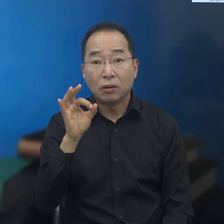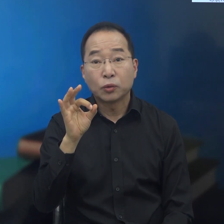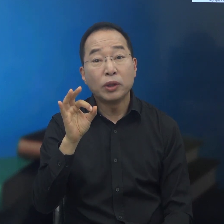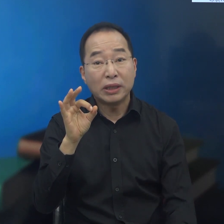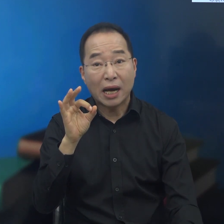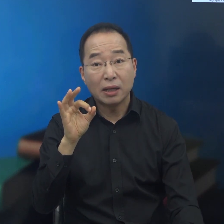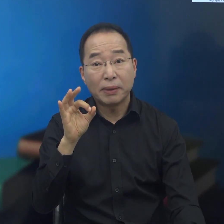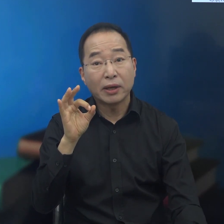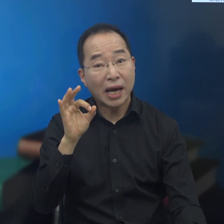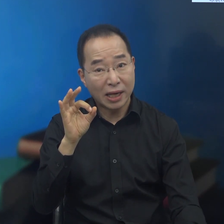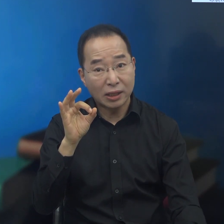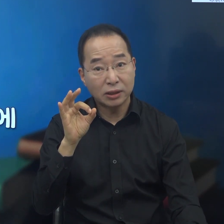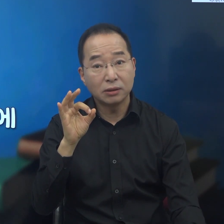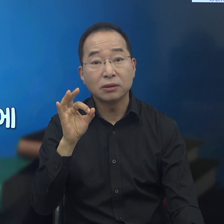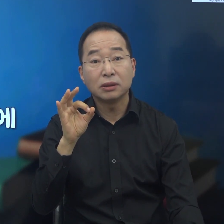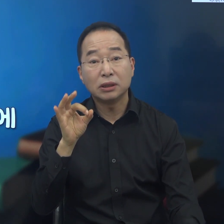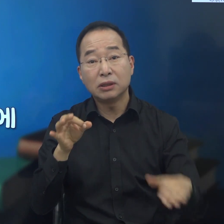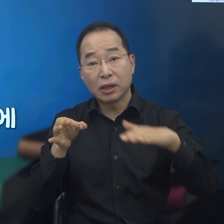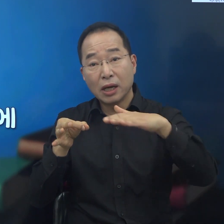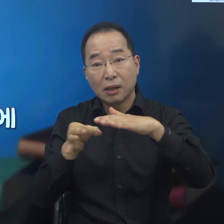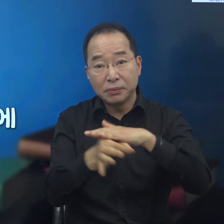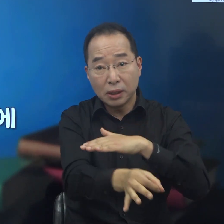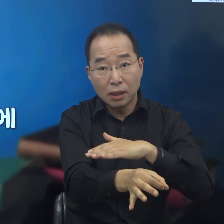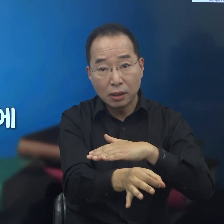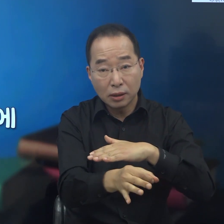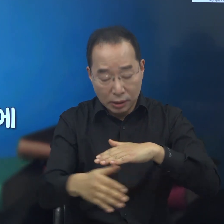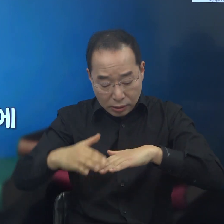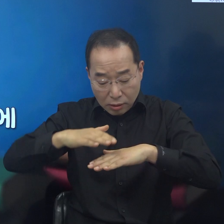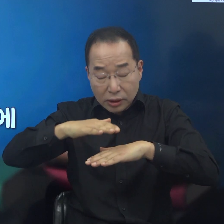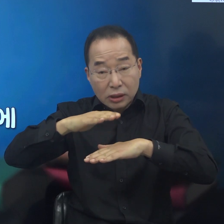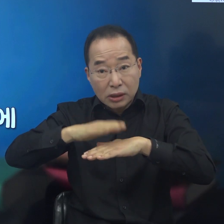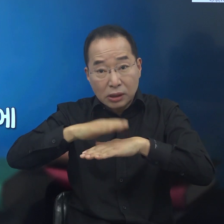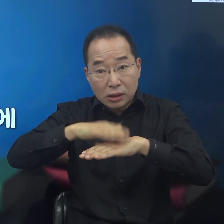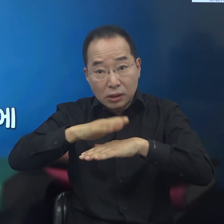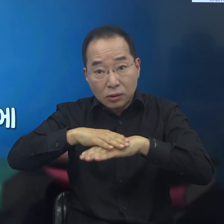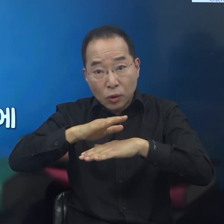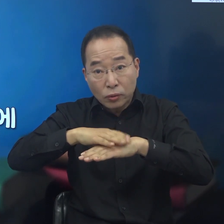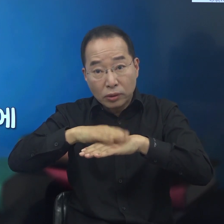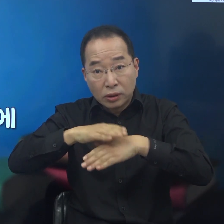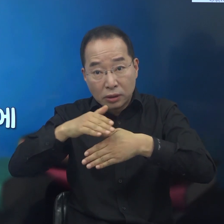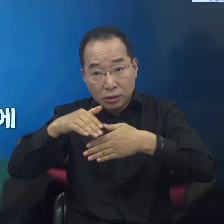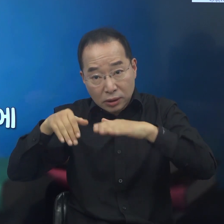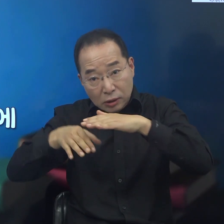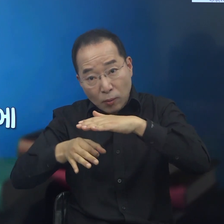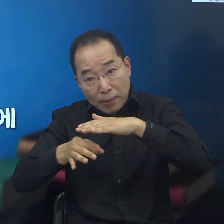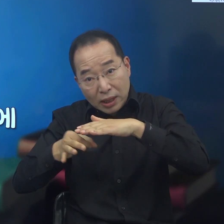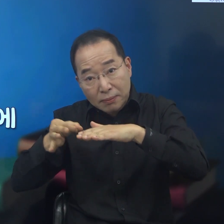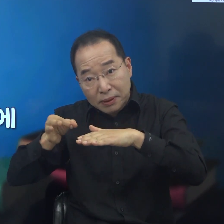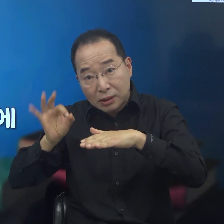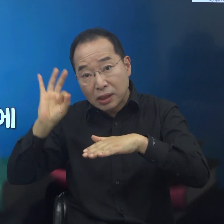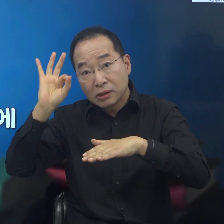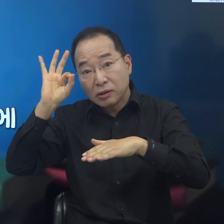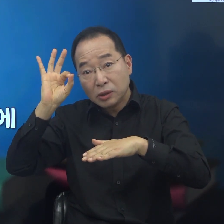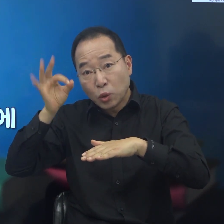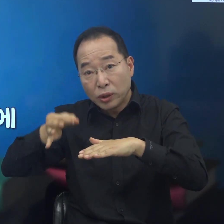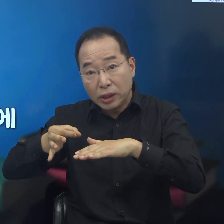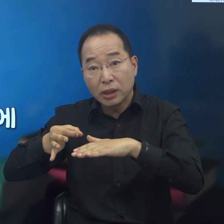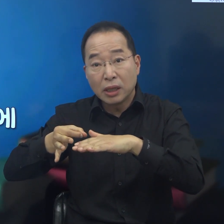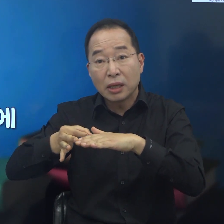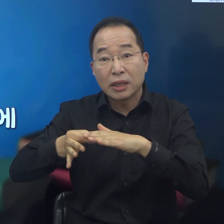돈이 나가는 방향 하나는 이렇게 나갑니다. 그래서 이 그러니까 손바닥 밑에서 이 돈이